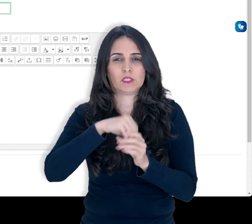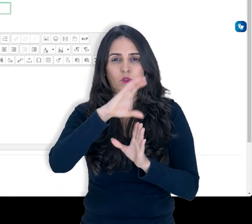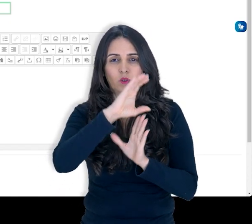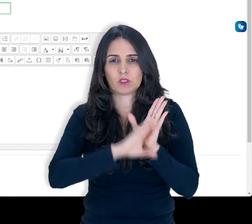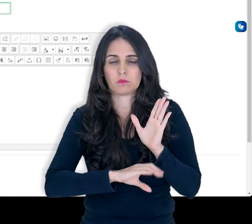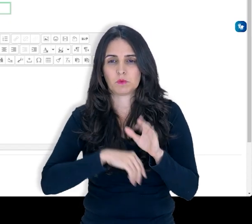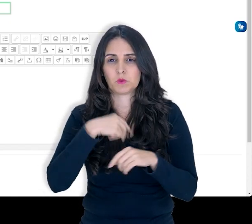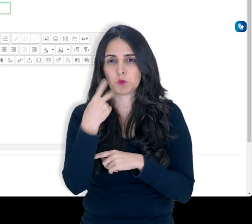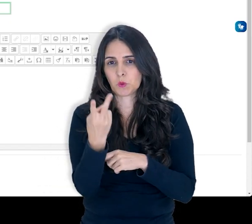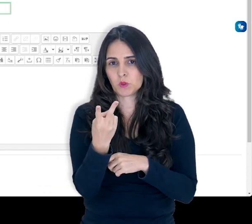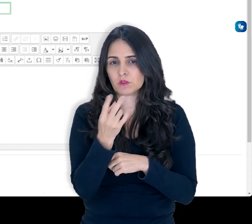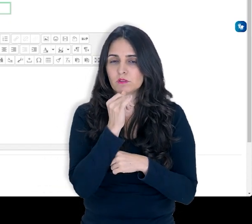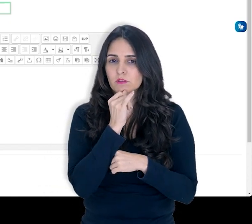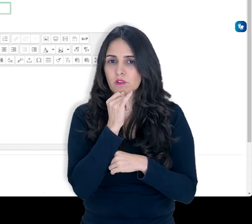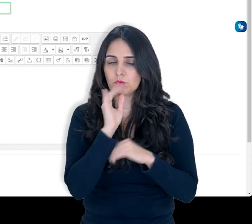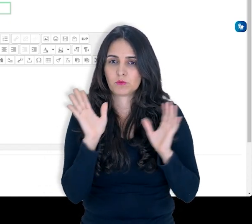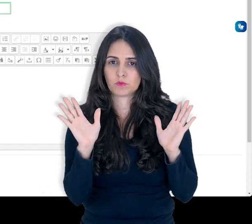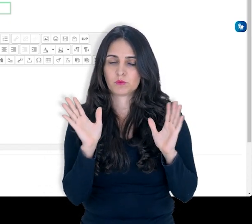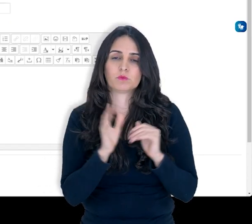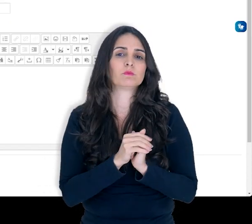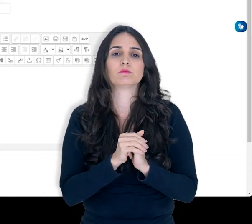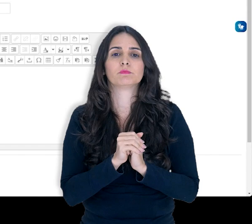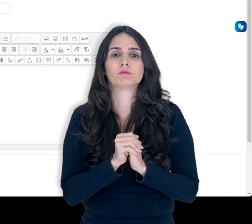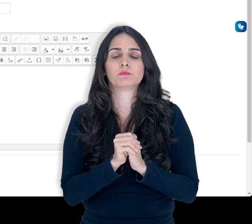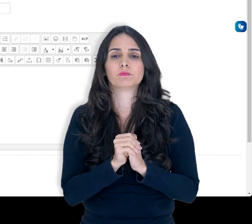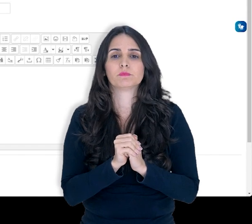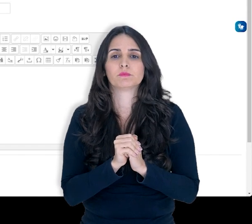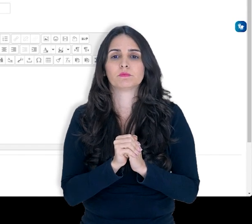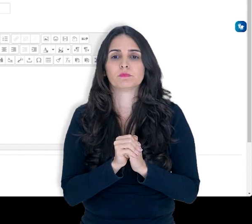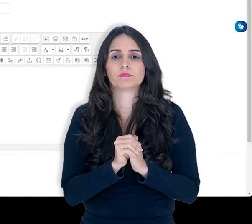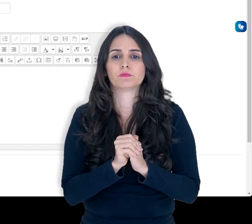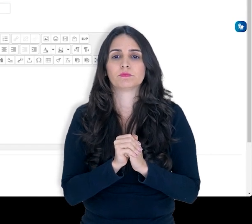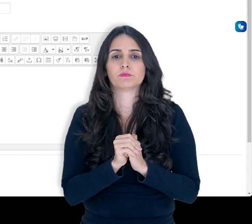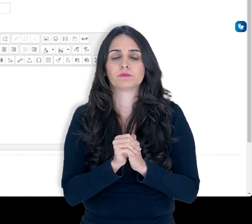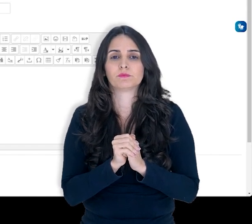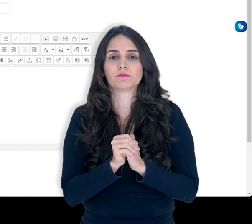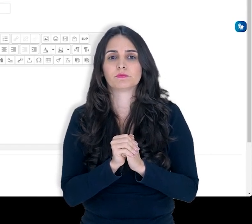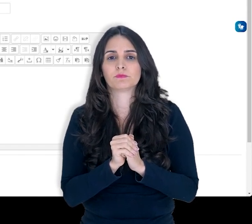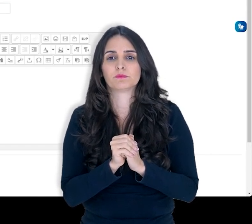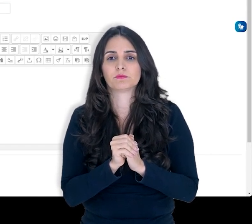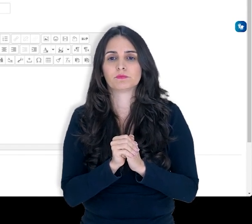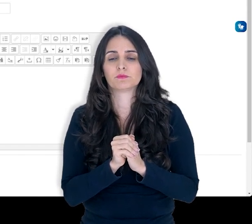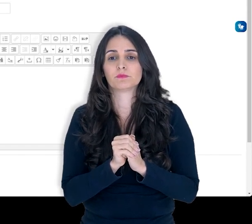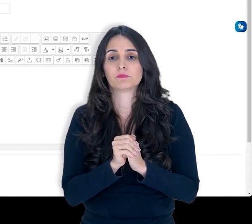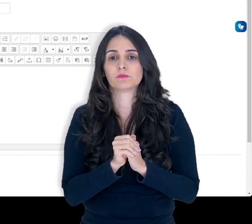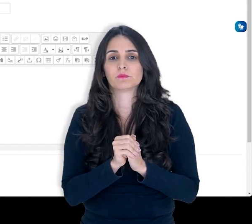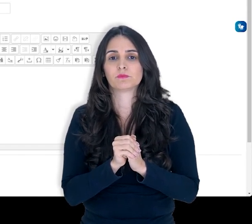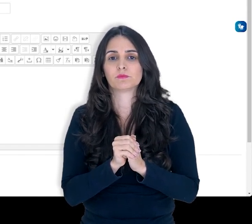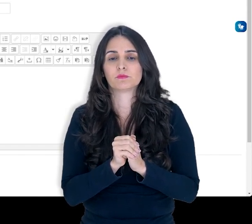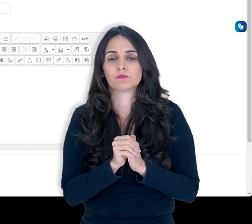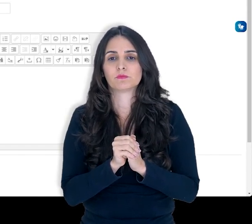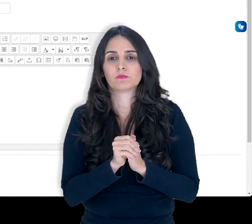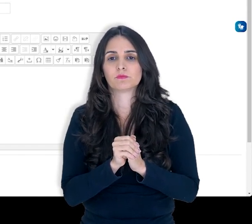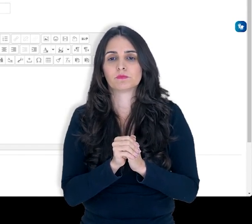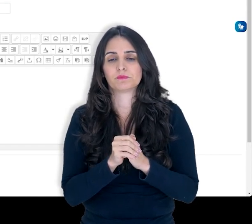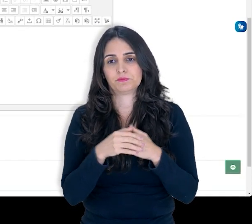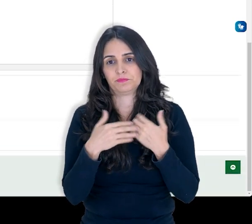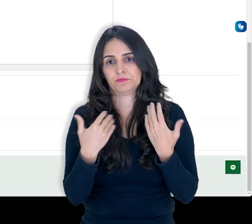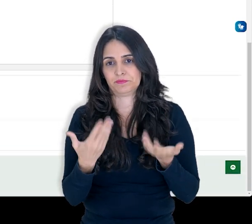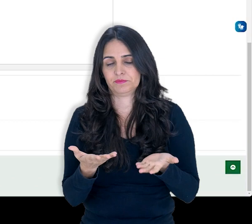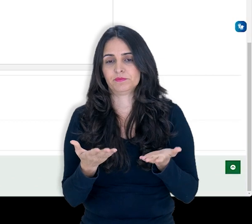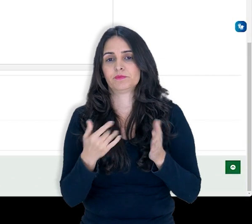do capítulo 2 por exemplo basta eu clicar aqui em subir Capítulo e vou